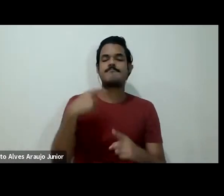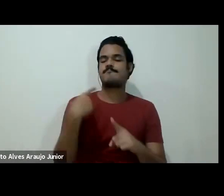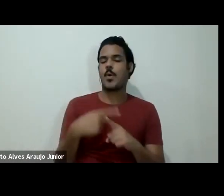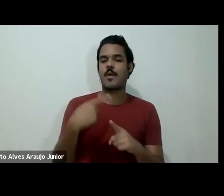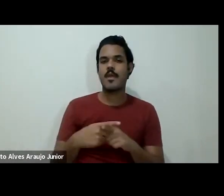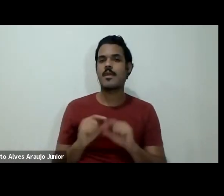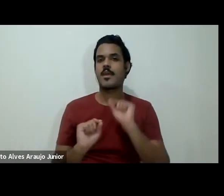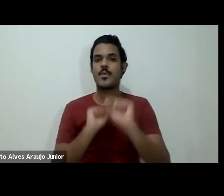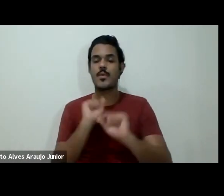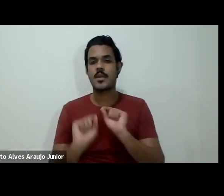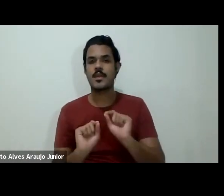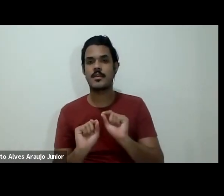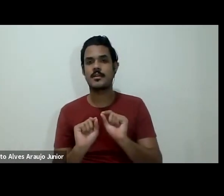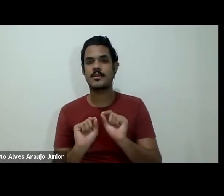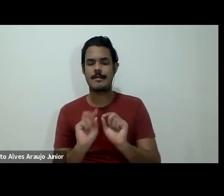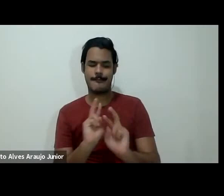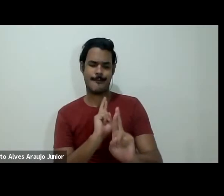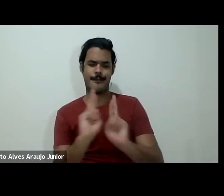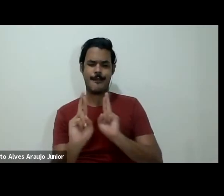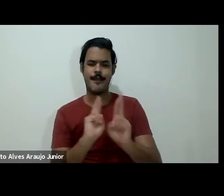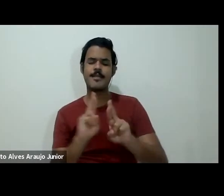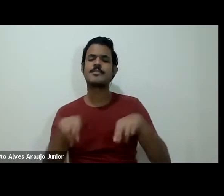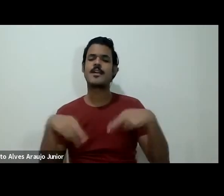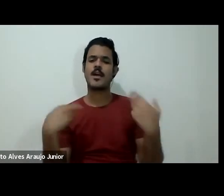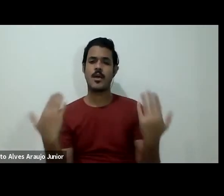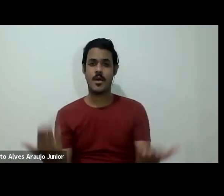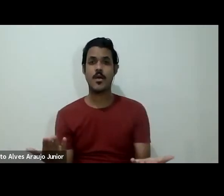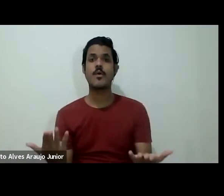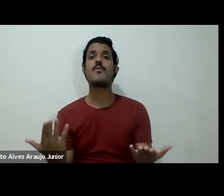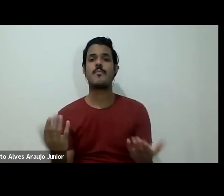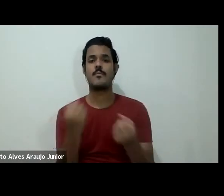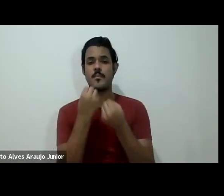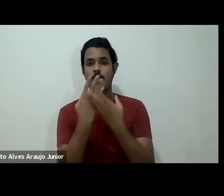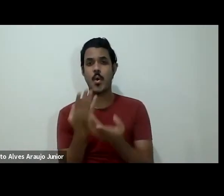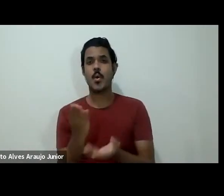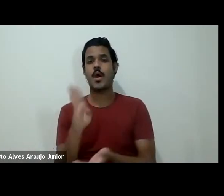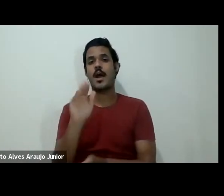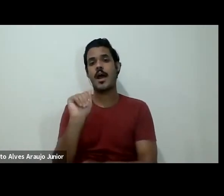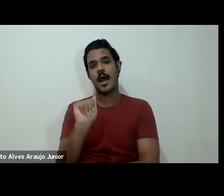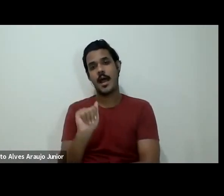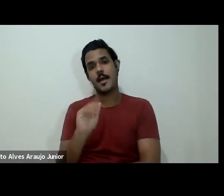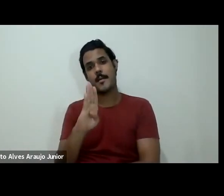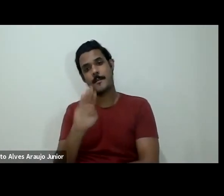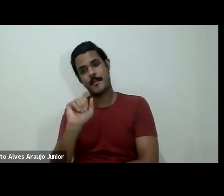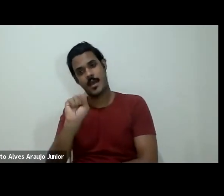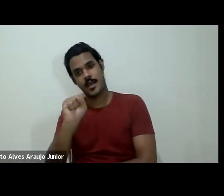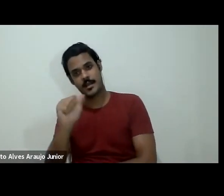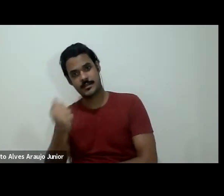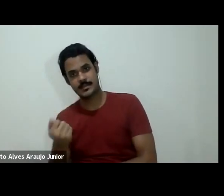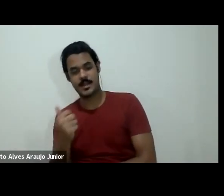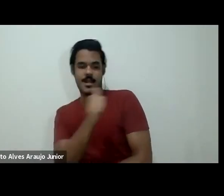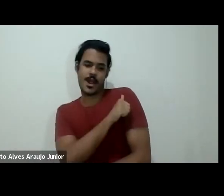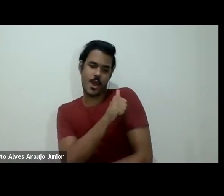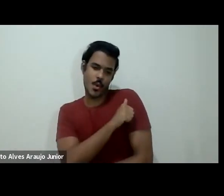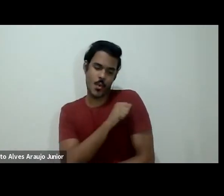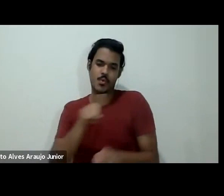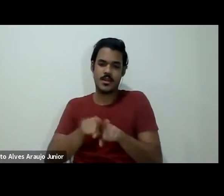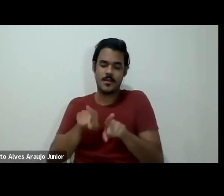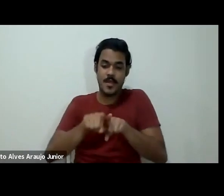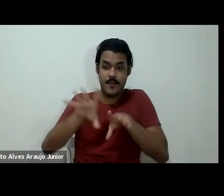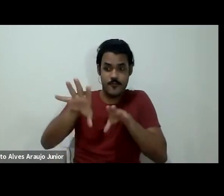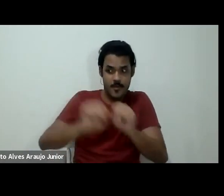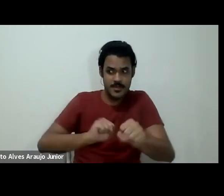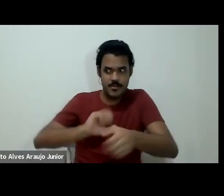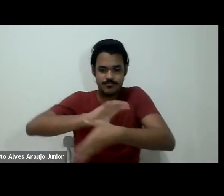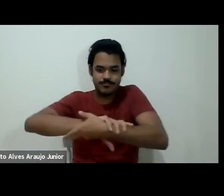vínculos. Eu posso estar com vocês do Abassá ao mesmo tempo que eu estou aqui com os estudantes, e essa formação vai sendo conjunta.